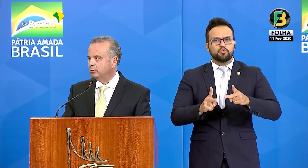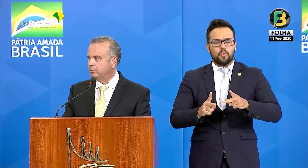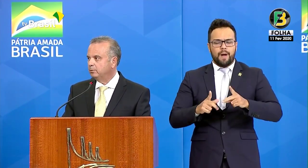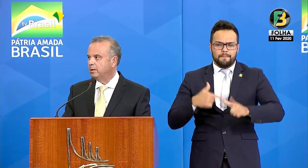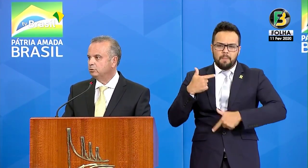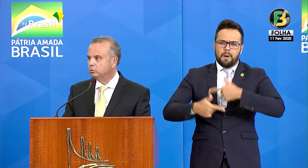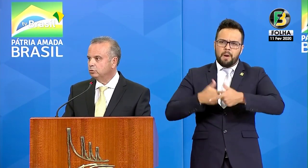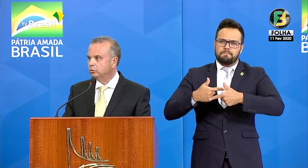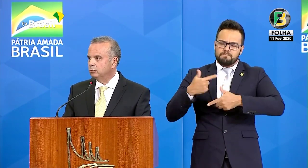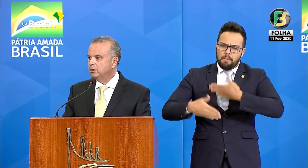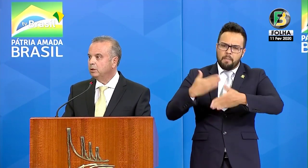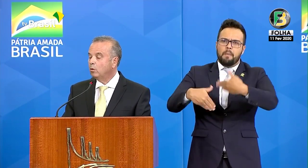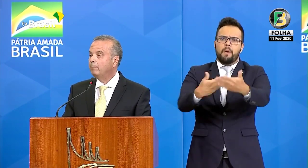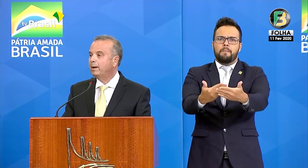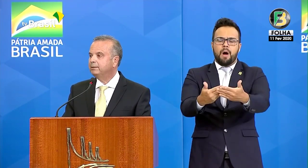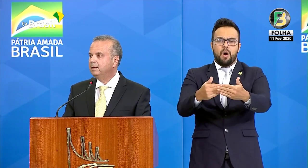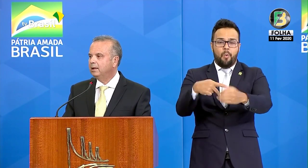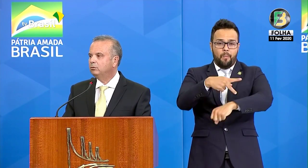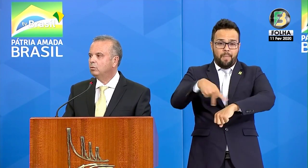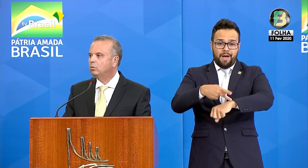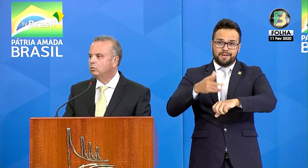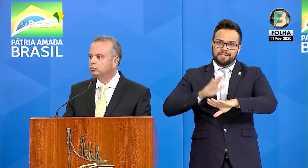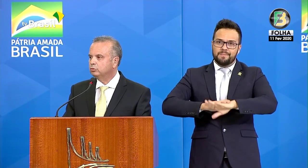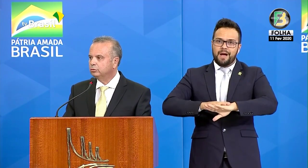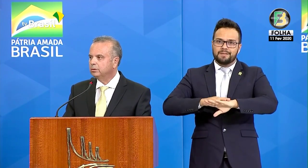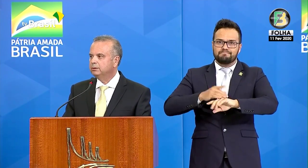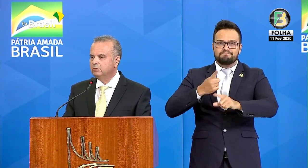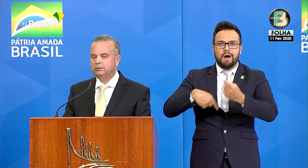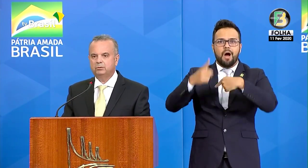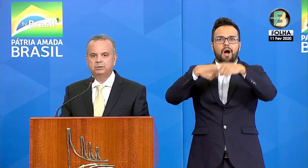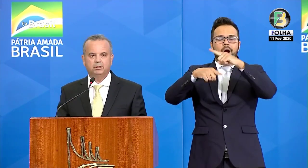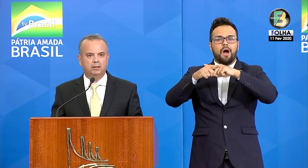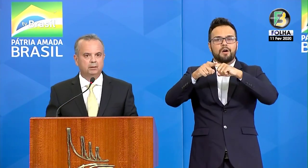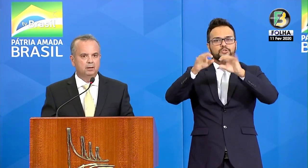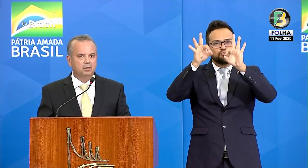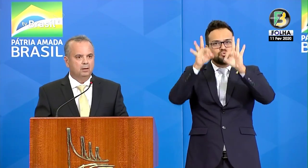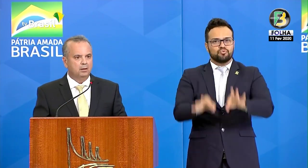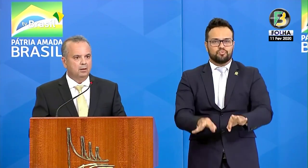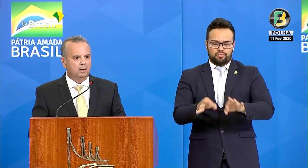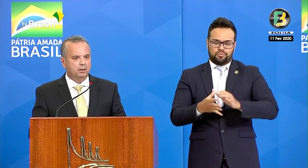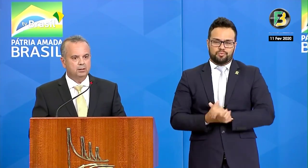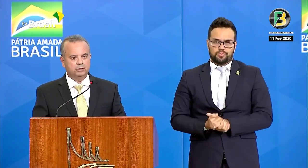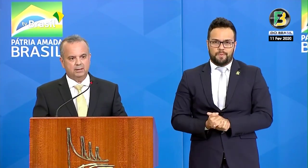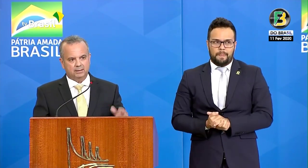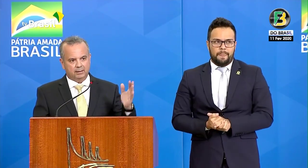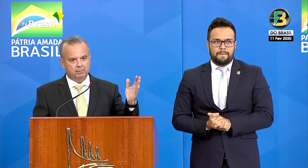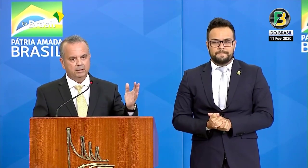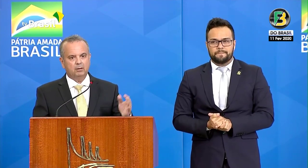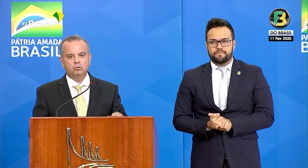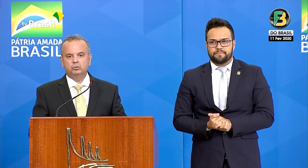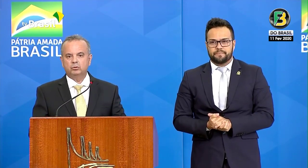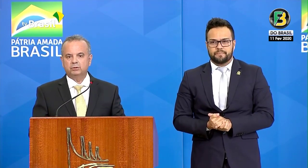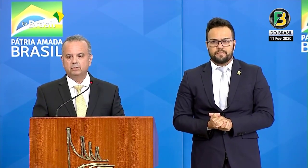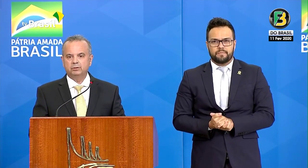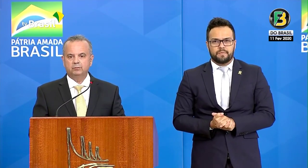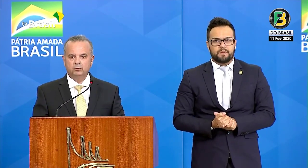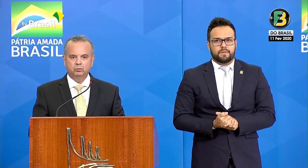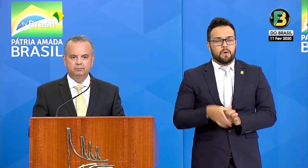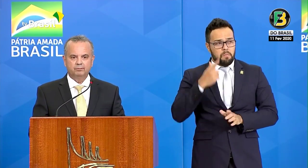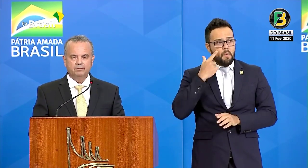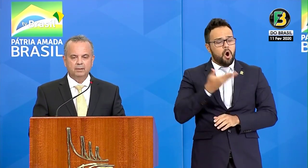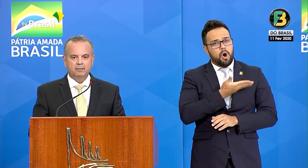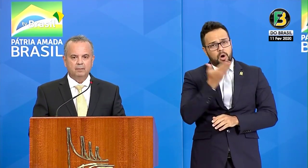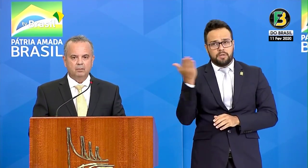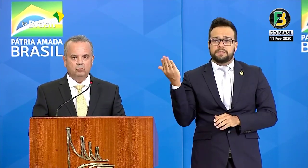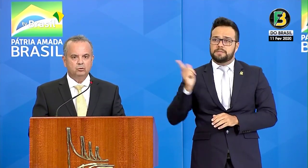mais próspero, mais justo e compartilhado com o conjunto de nossa sociedade. Aqui está certamente a construção